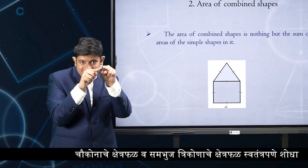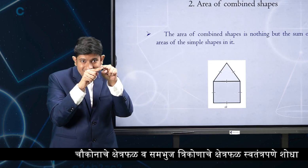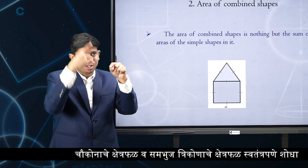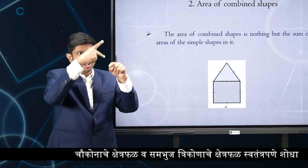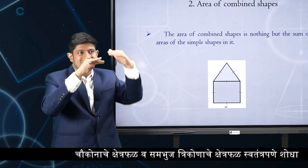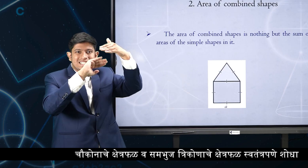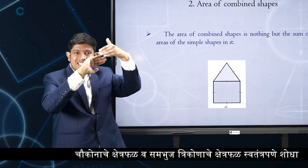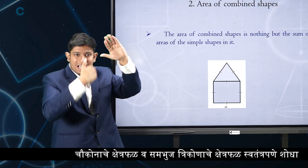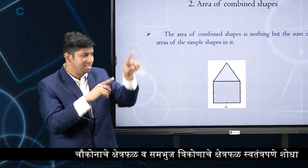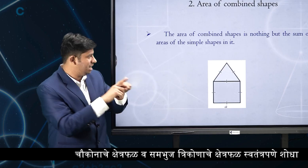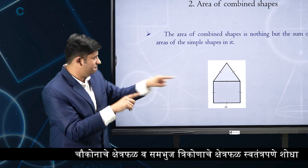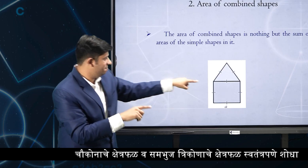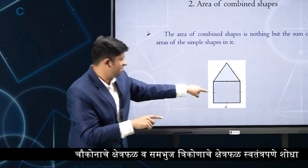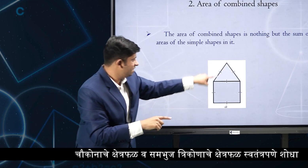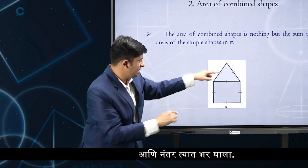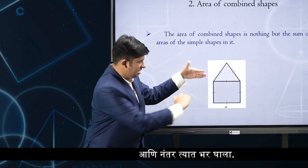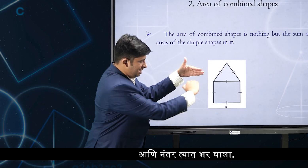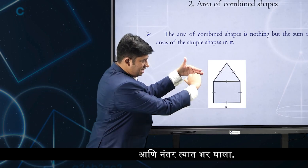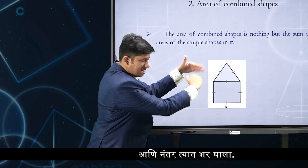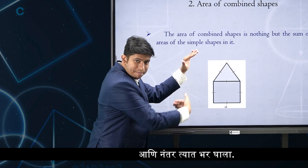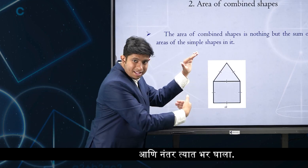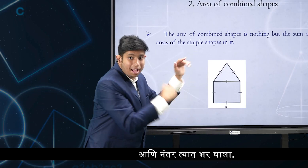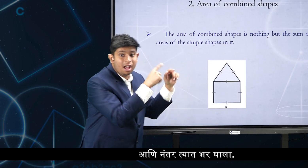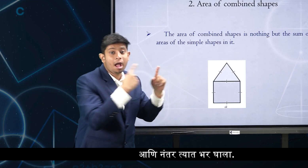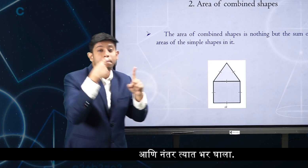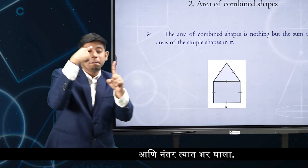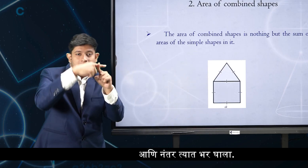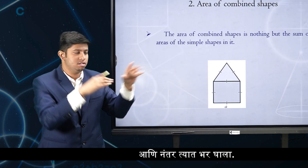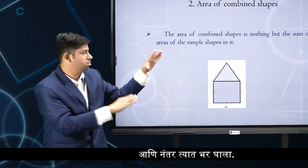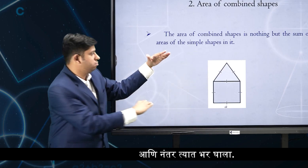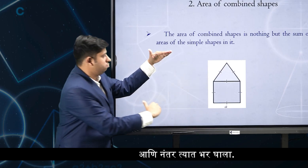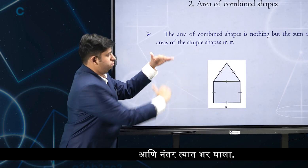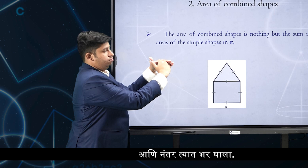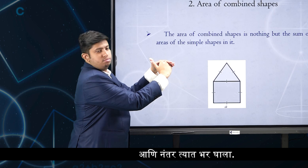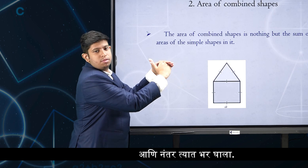क्षेत्रफळ स्वतंत्रपणे शोधा आणि नंतर त्यात भर घाला.